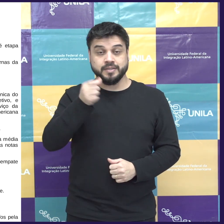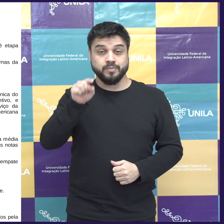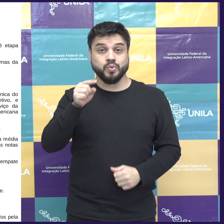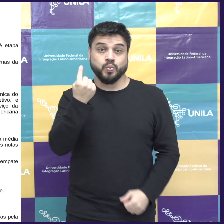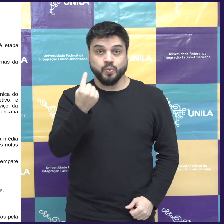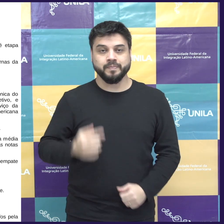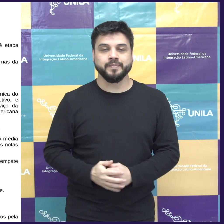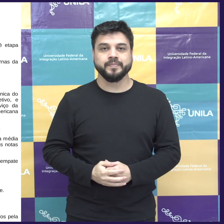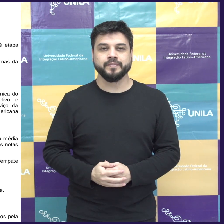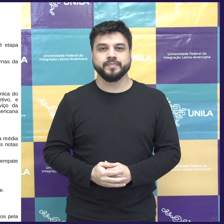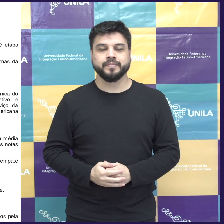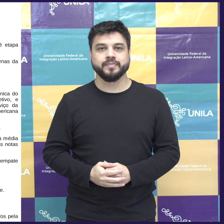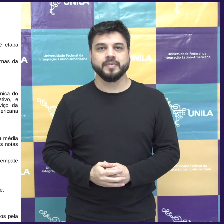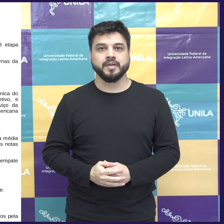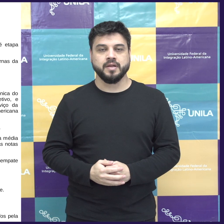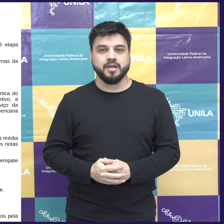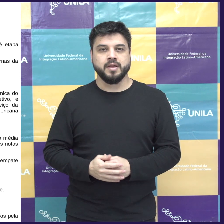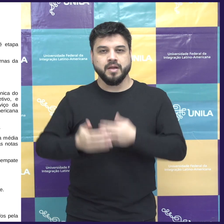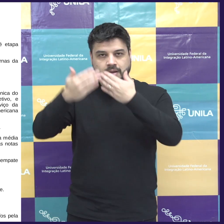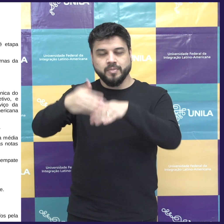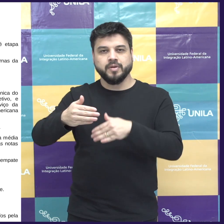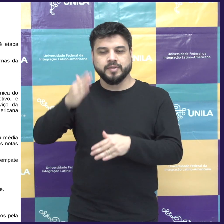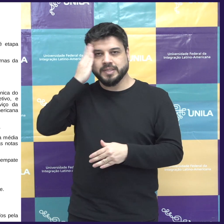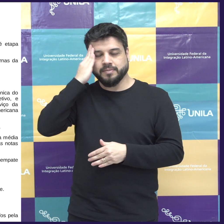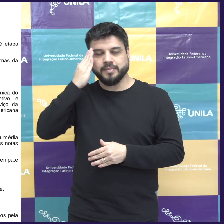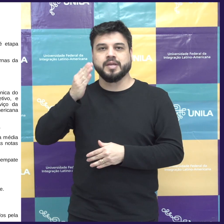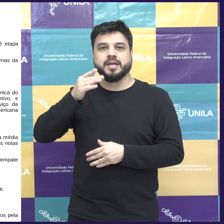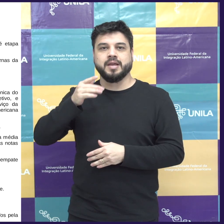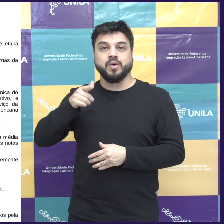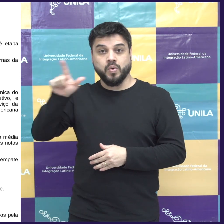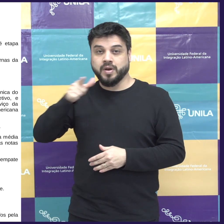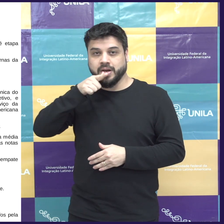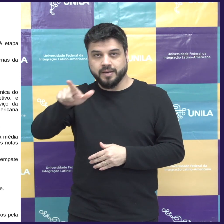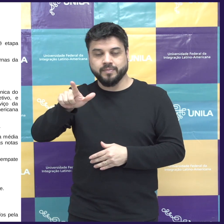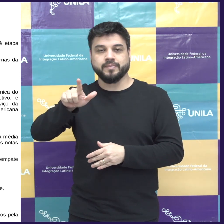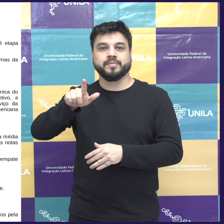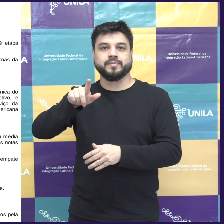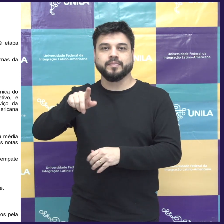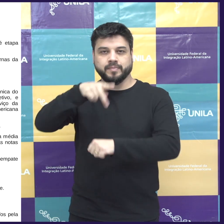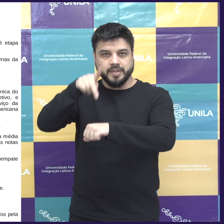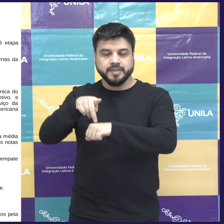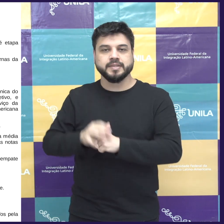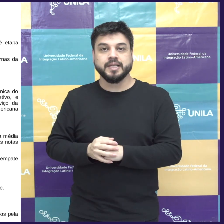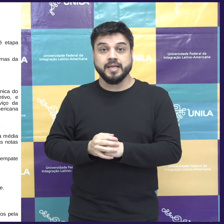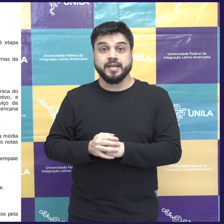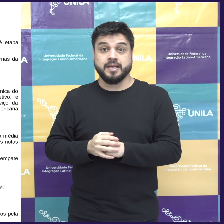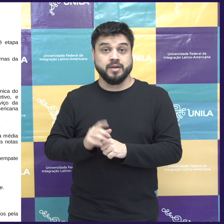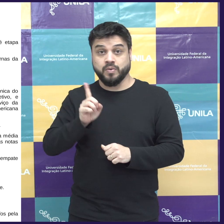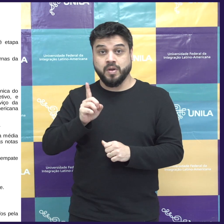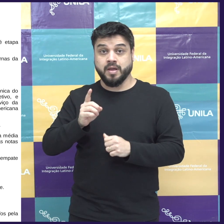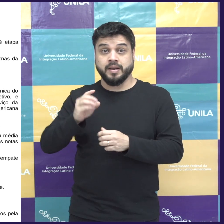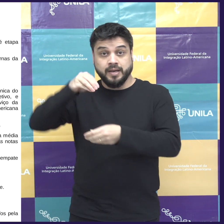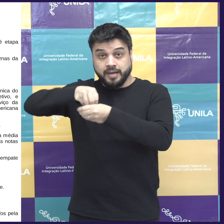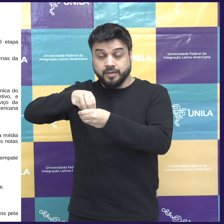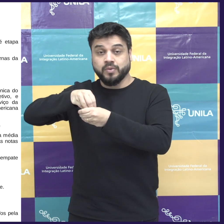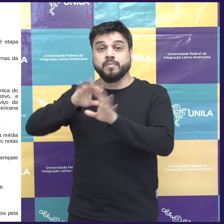6.1. O exame de proficiência não faz parte do processo seletivo, porém é etapa obrigatória para a